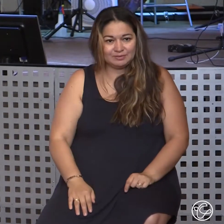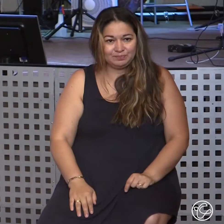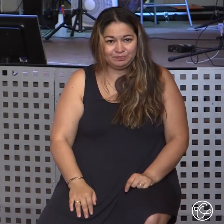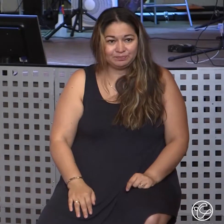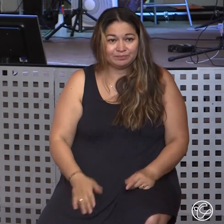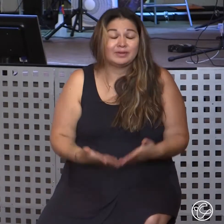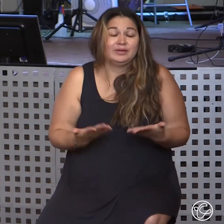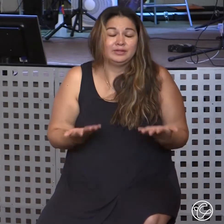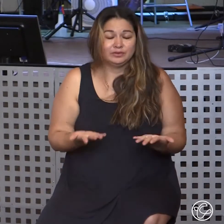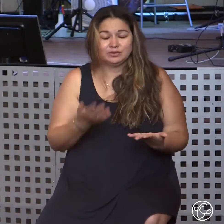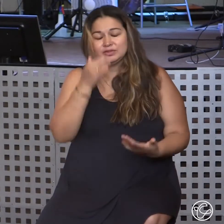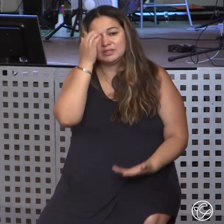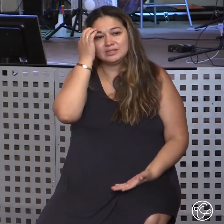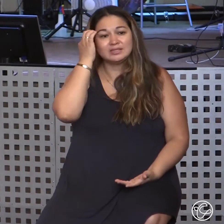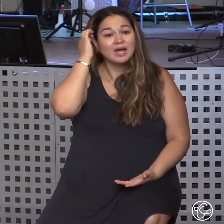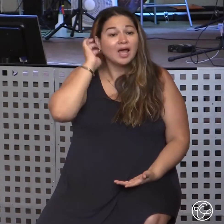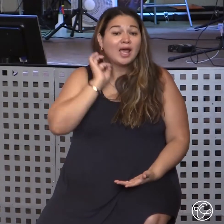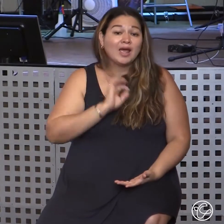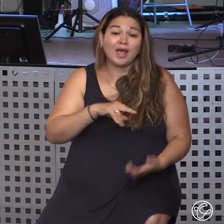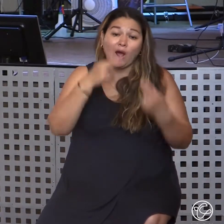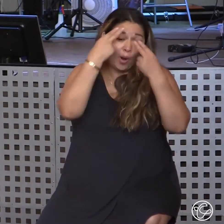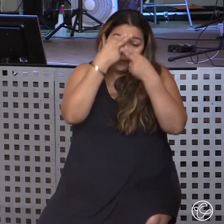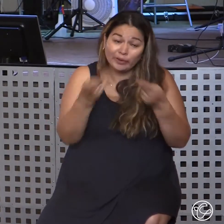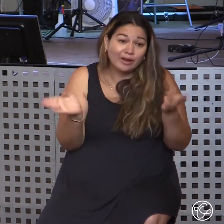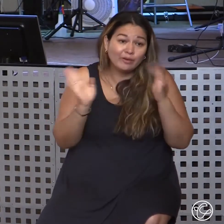honrarlo, y entonces se abre.